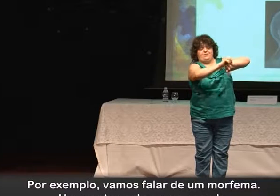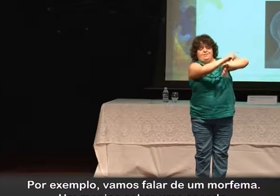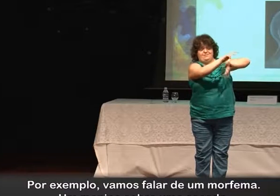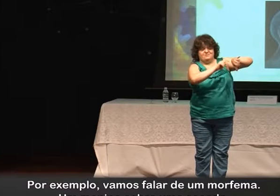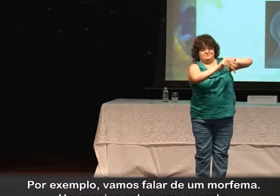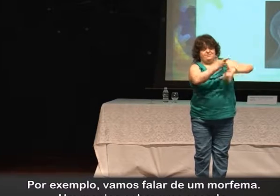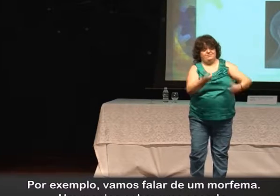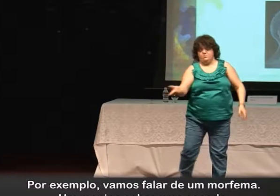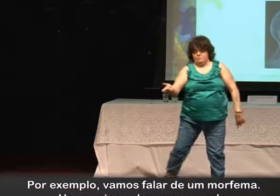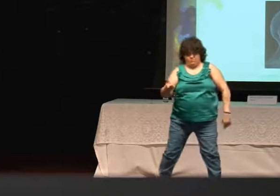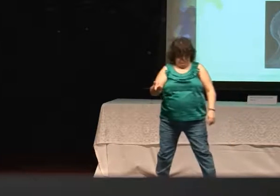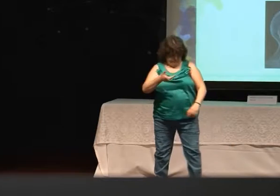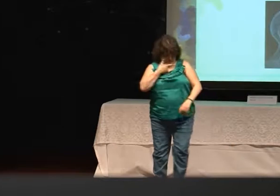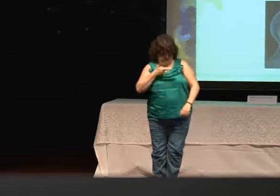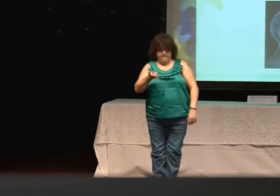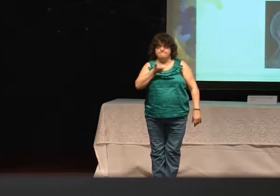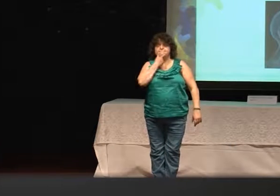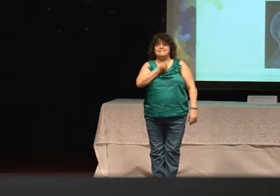sobe a escada.